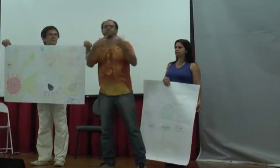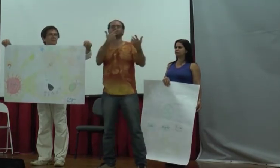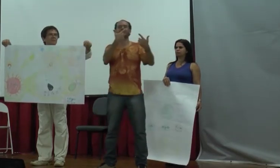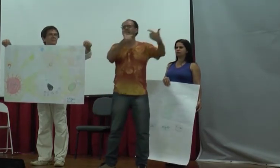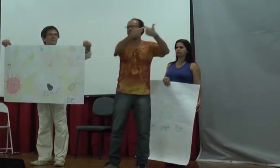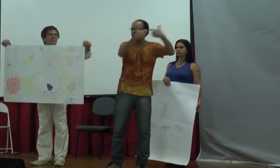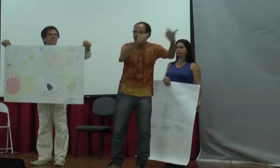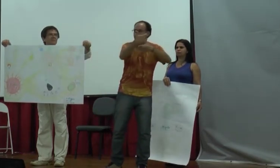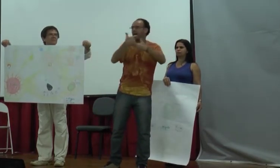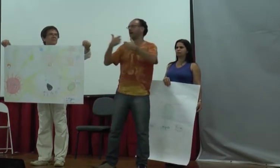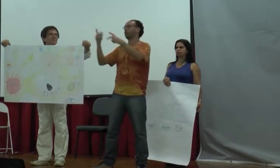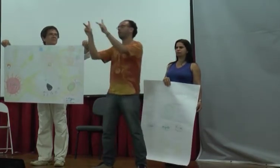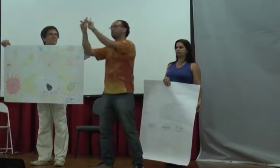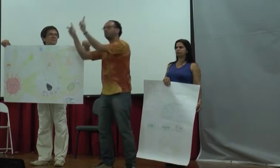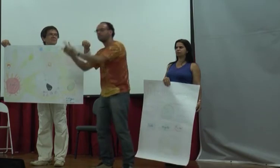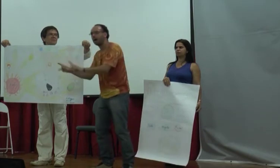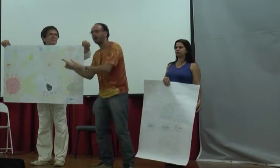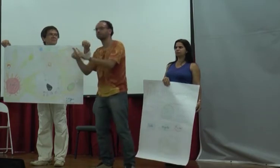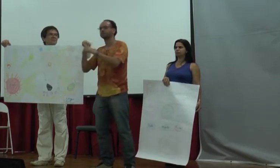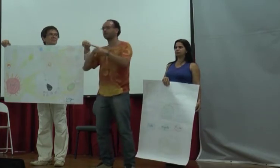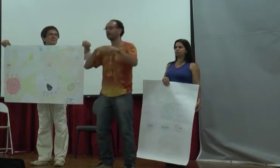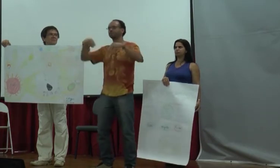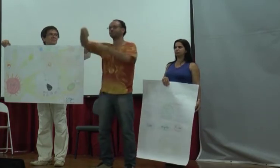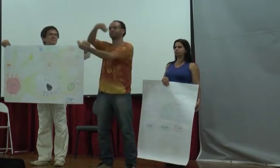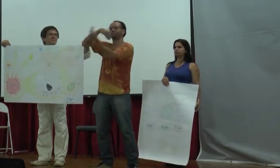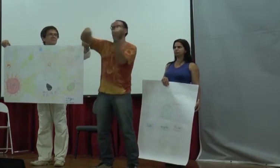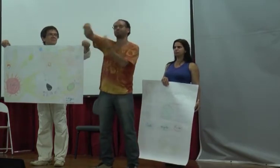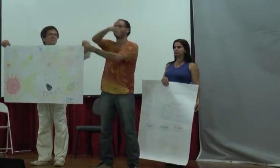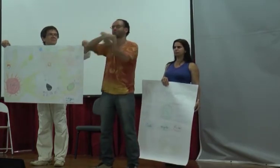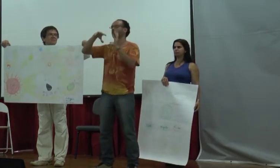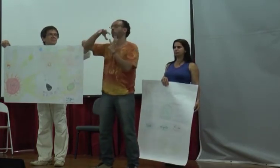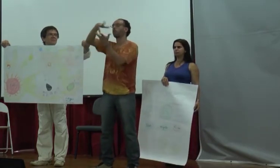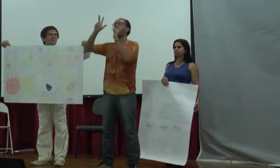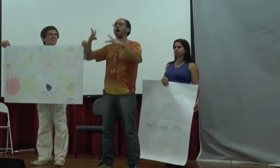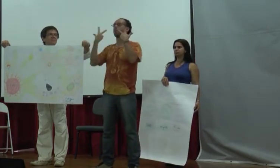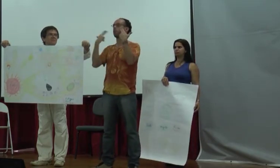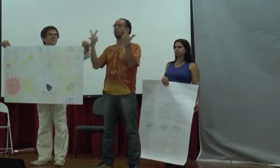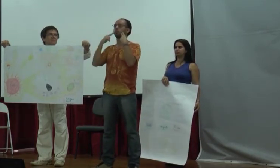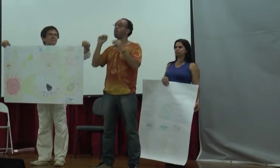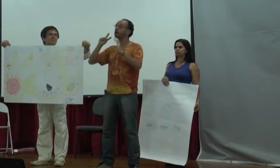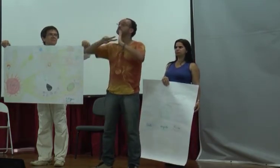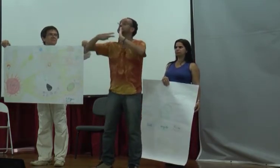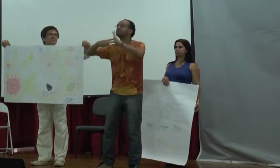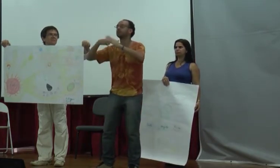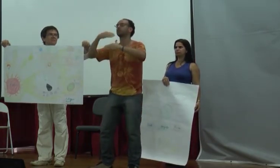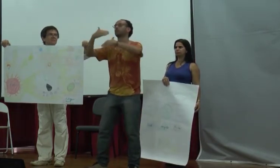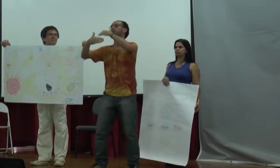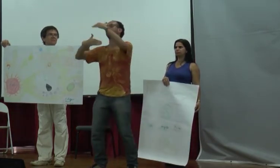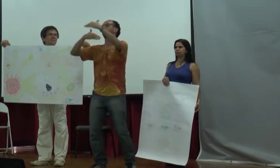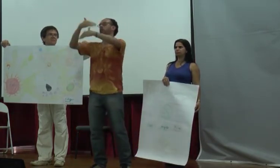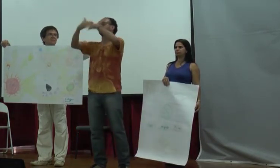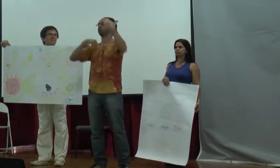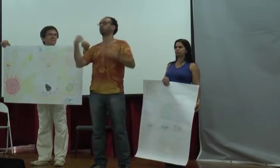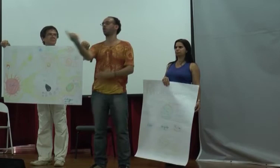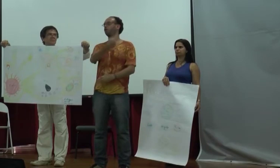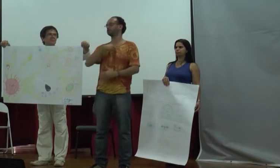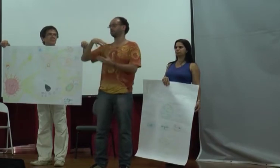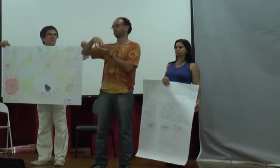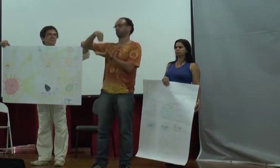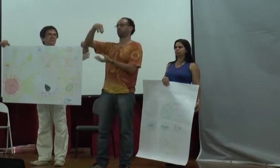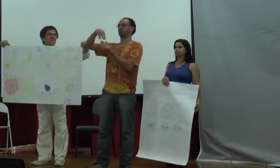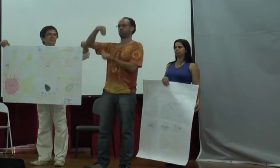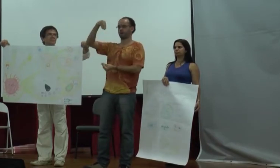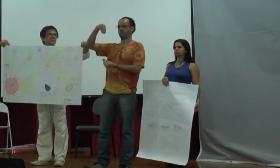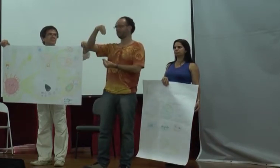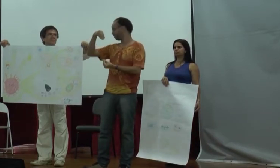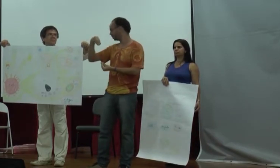espíritos sofredores, espíritos que estão na guerra, espíritos felizes, enfim. O significado é